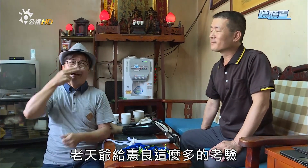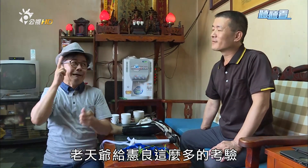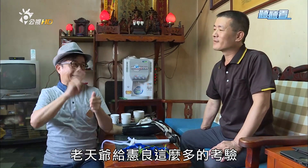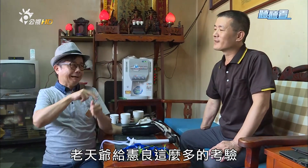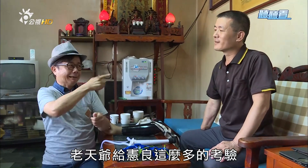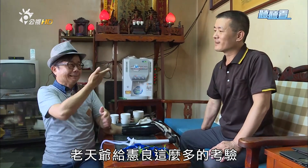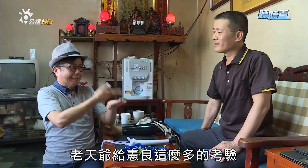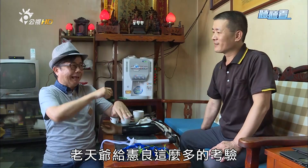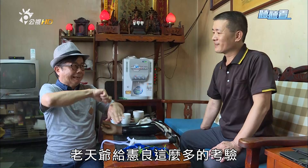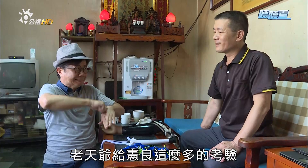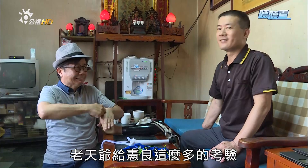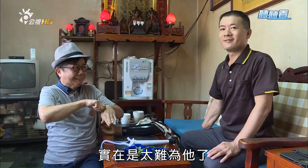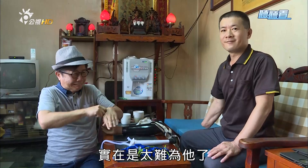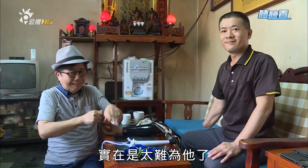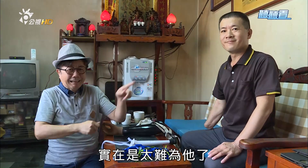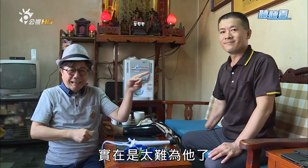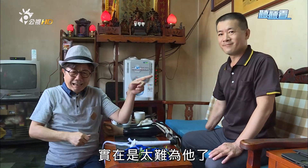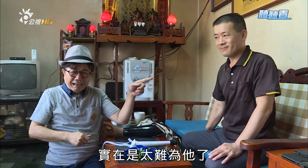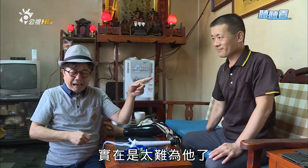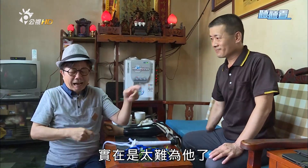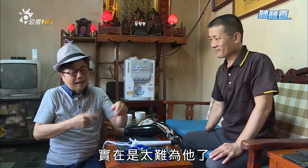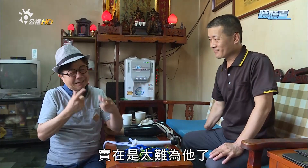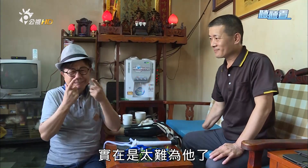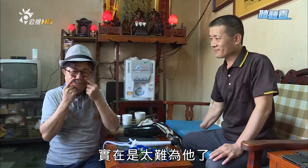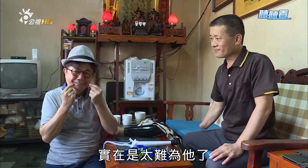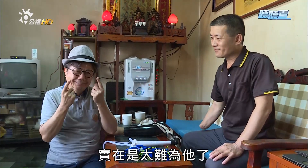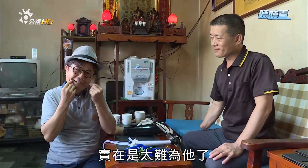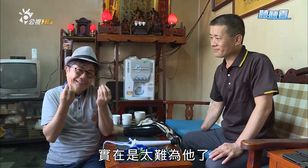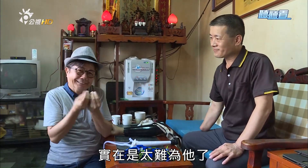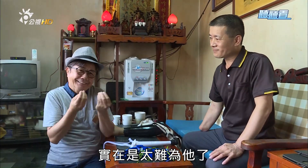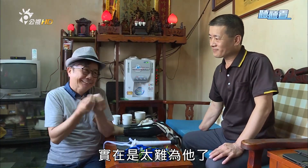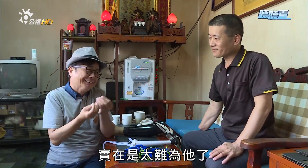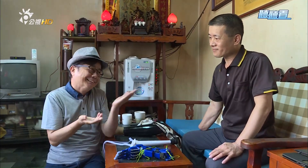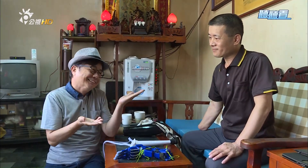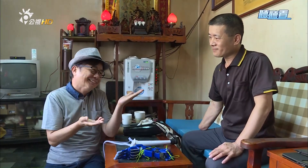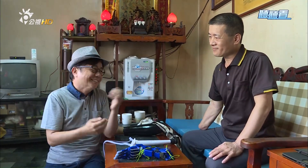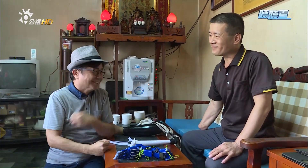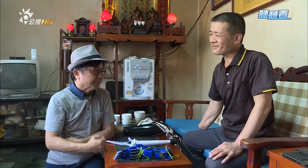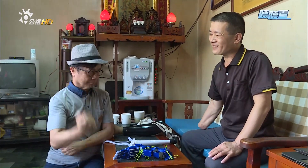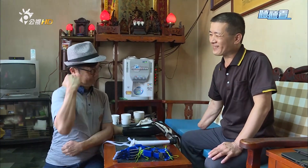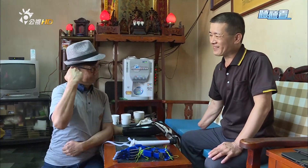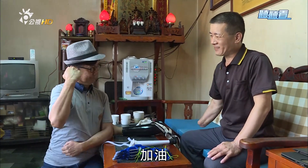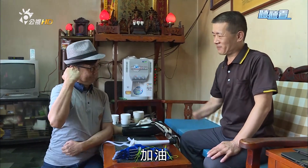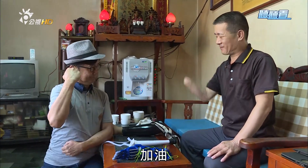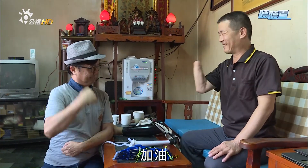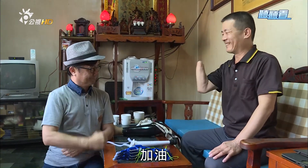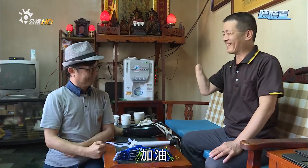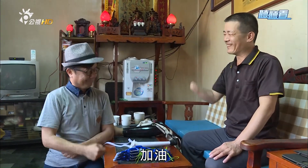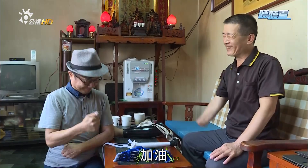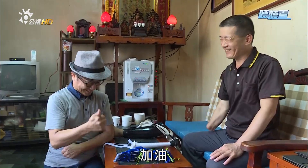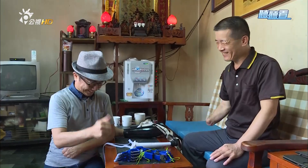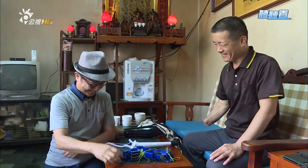么多的考验呢，实在是太难为他了。哎呀，啊，加油啊！